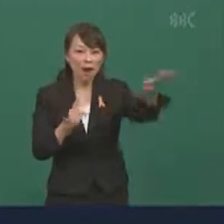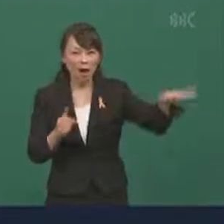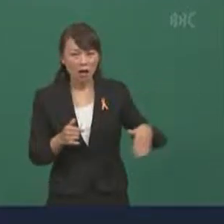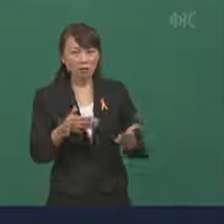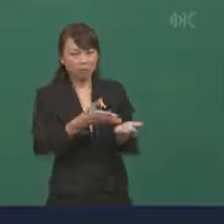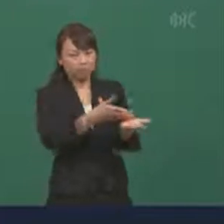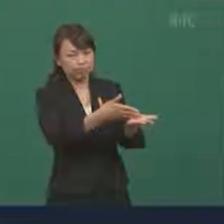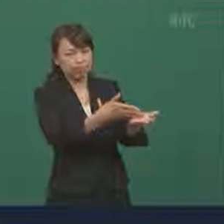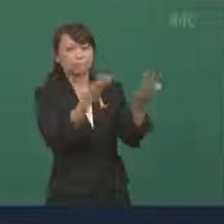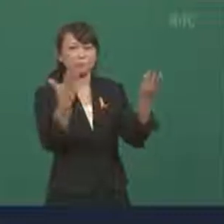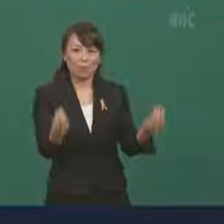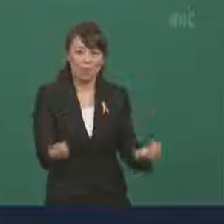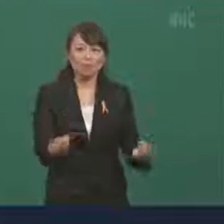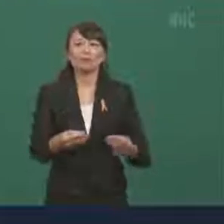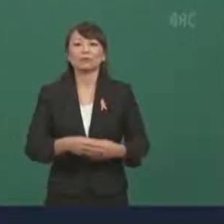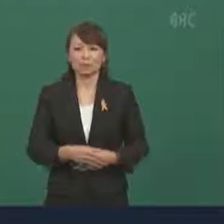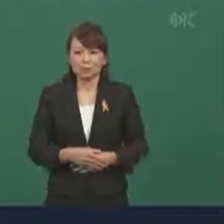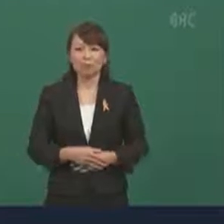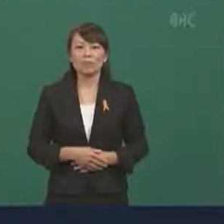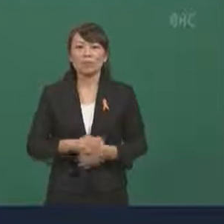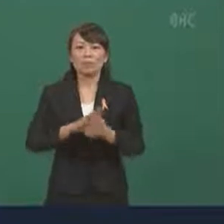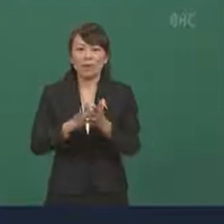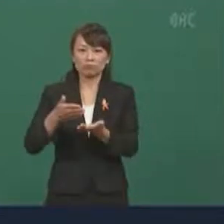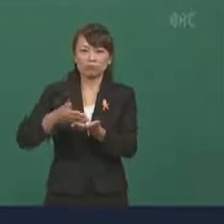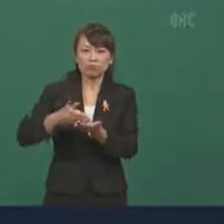をと参加者に訴えていました。